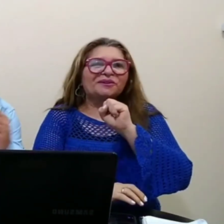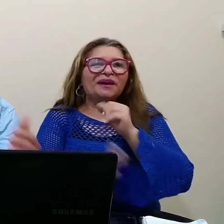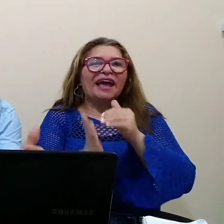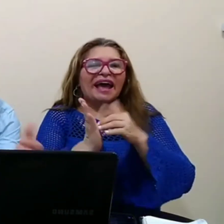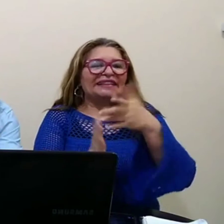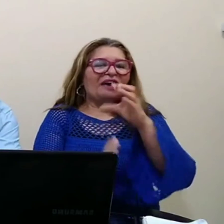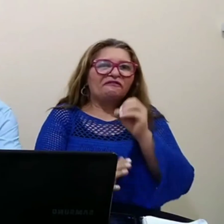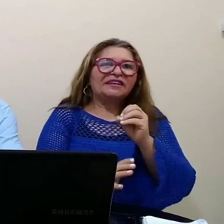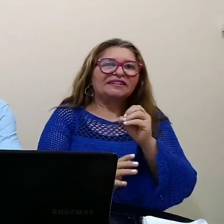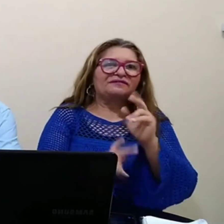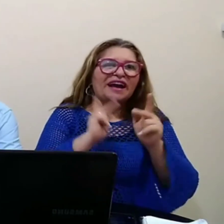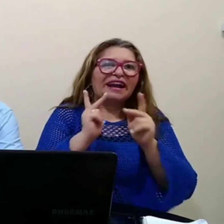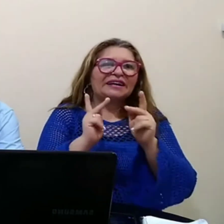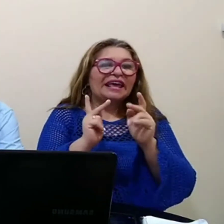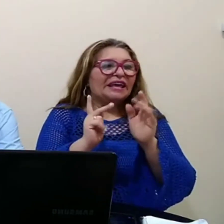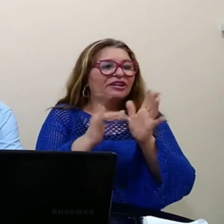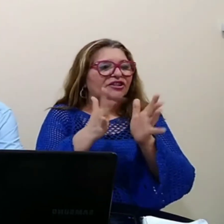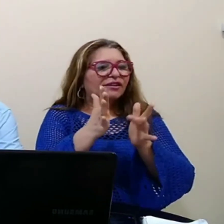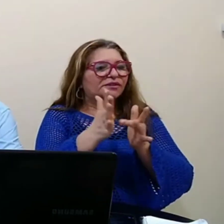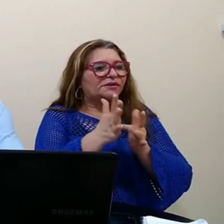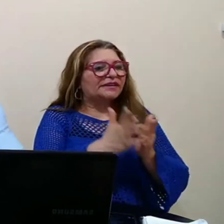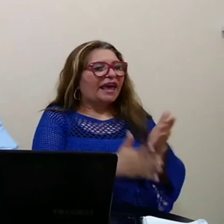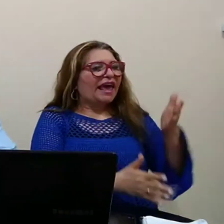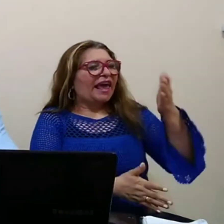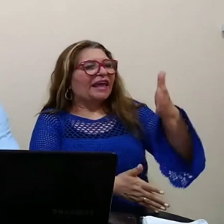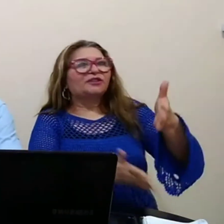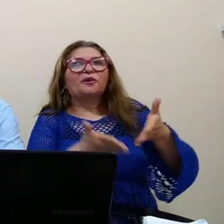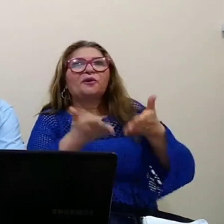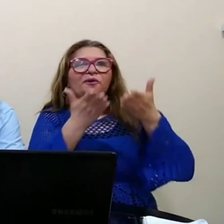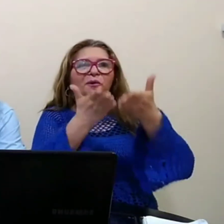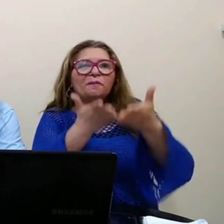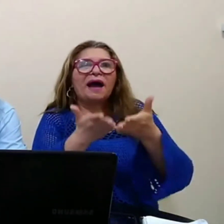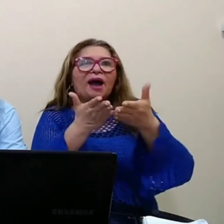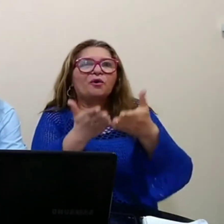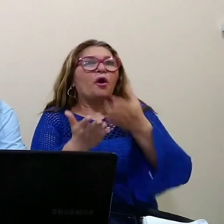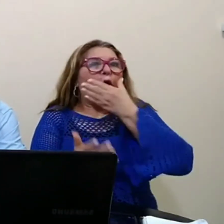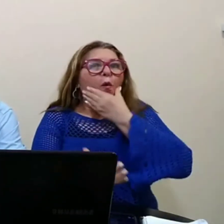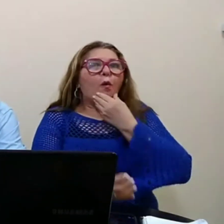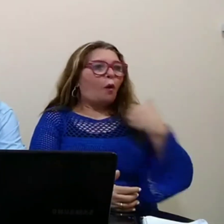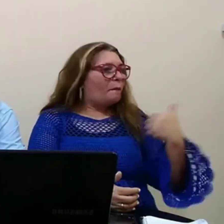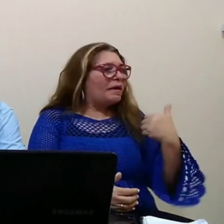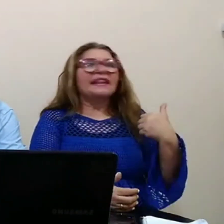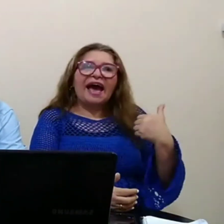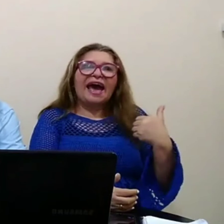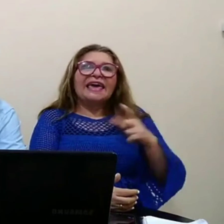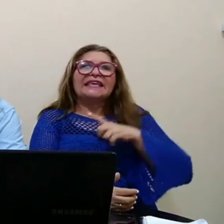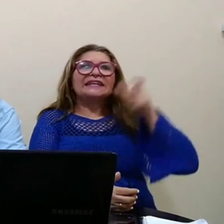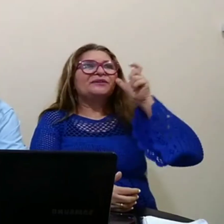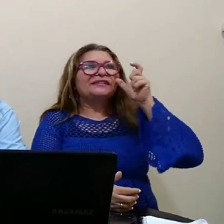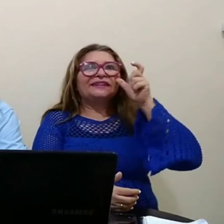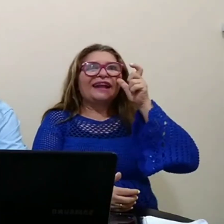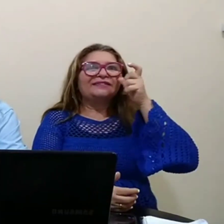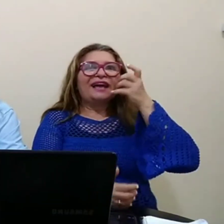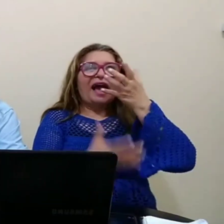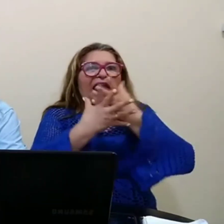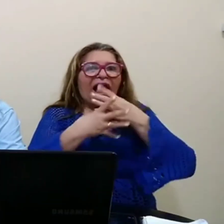ao entrar Jesus no barco, suplicava-lhe o que fora endemoniado que o deixasse estar com